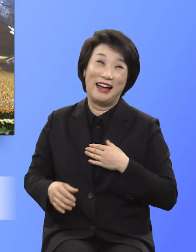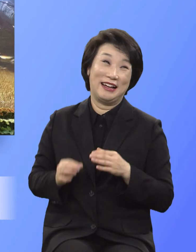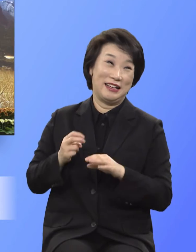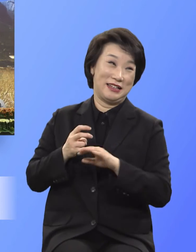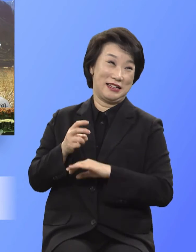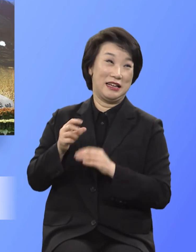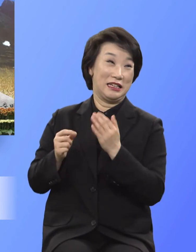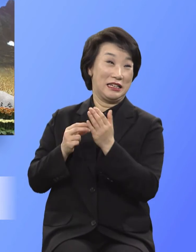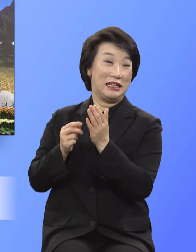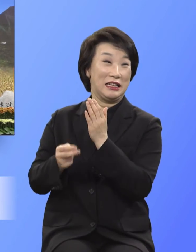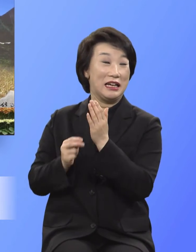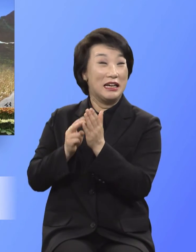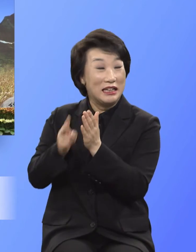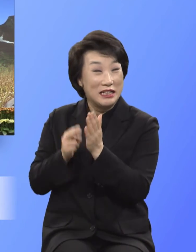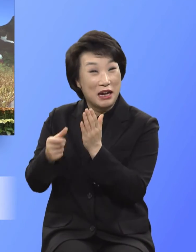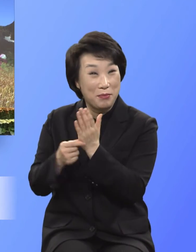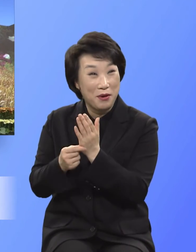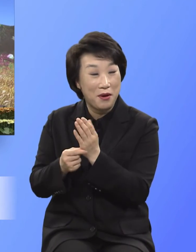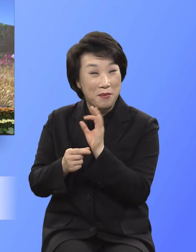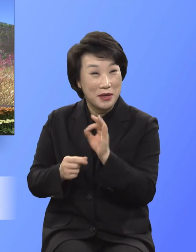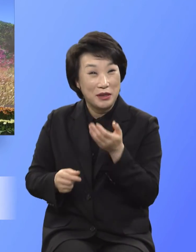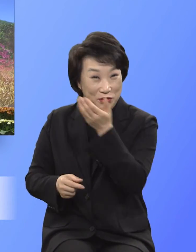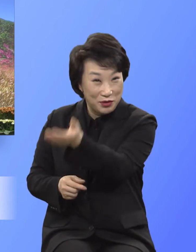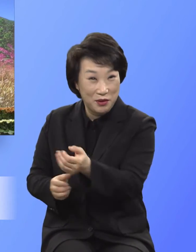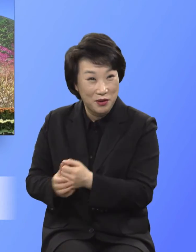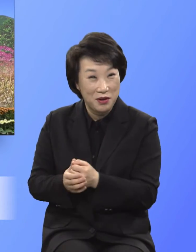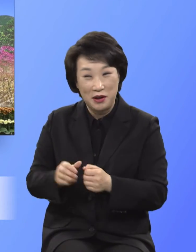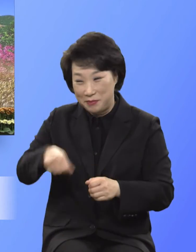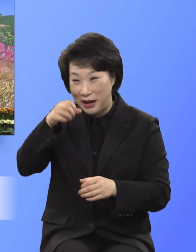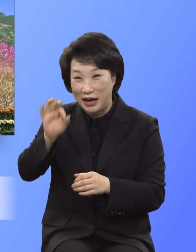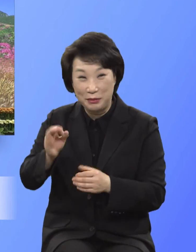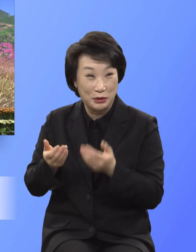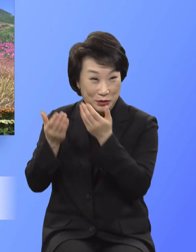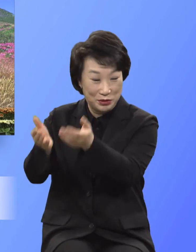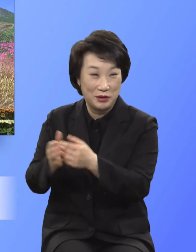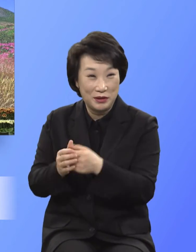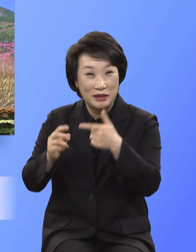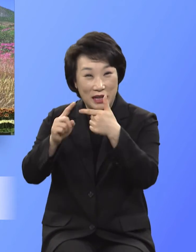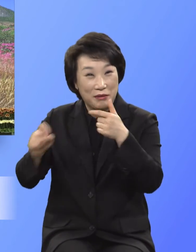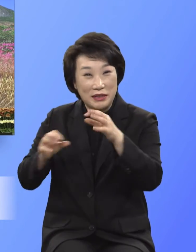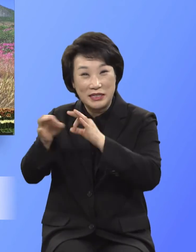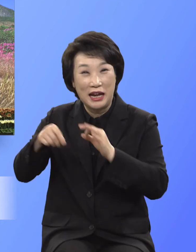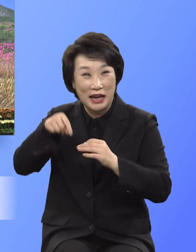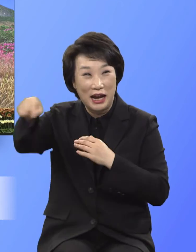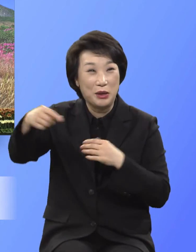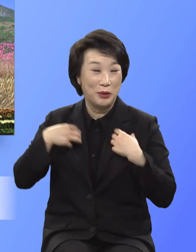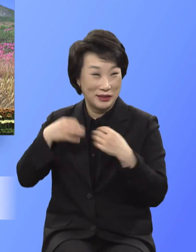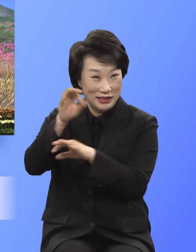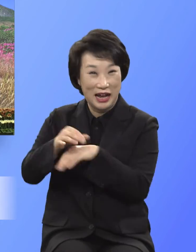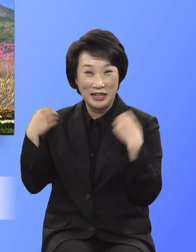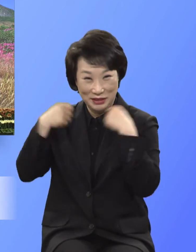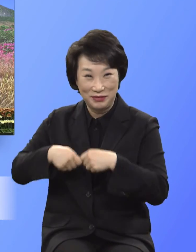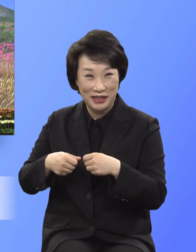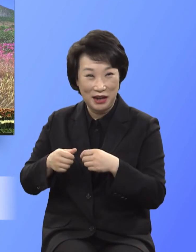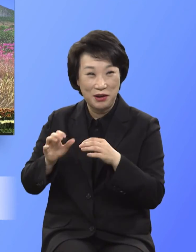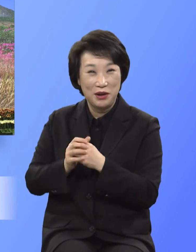주고 기차에서 밥도 사 먹으러 밥값도 주고 남대문 시장에서 옷도 한 벌 사 입고 가시라고.